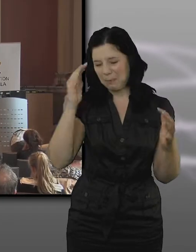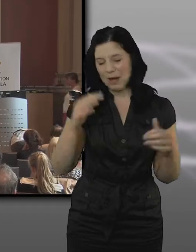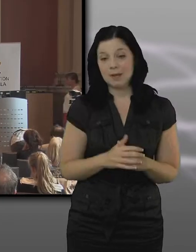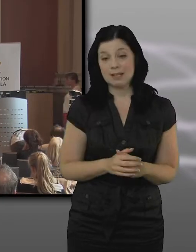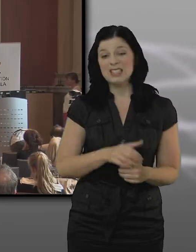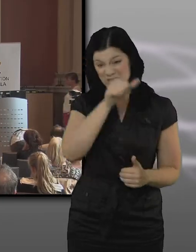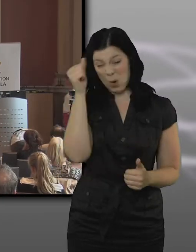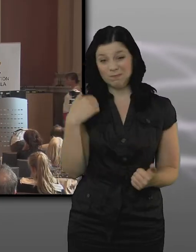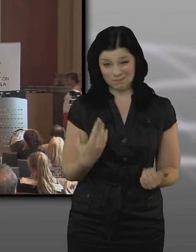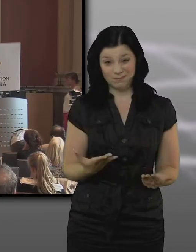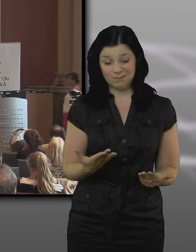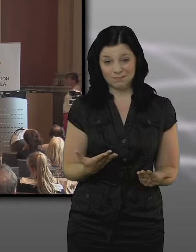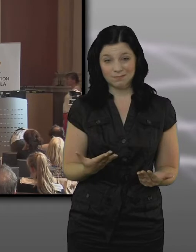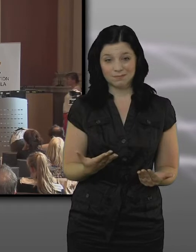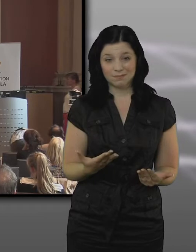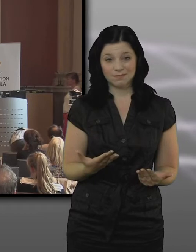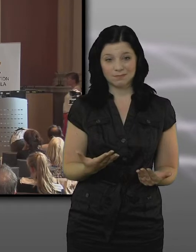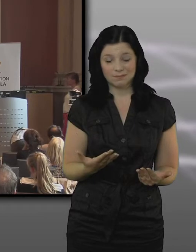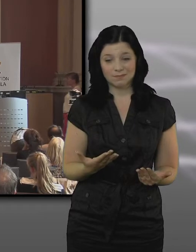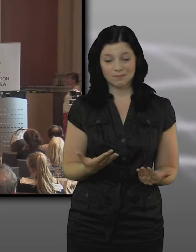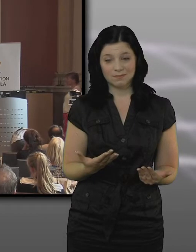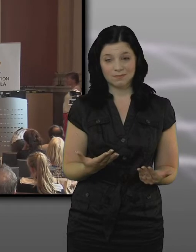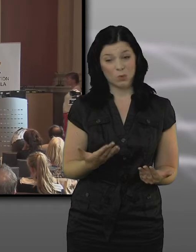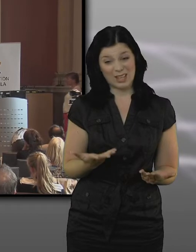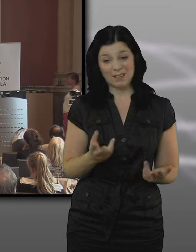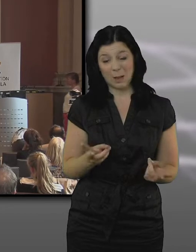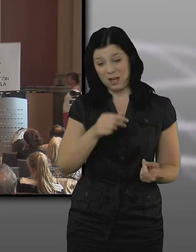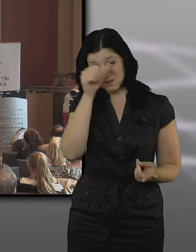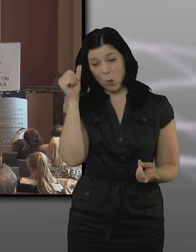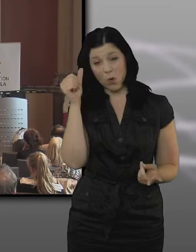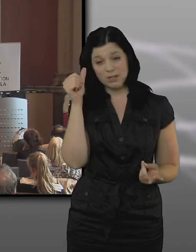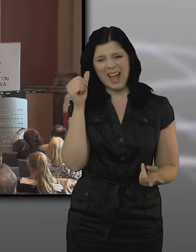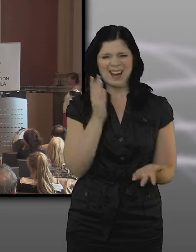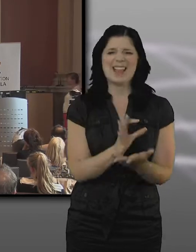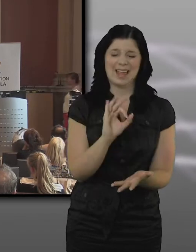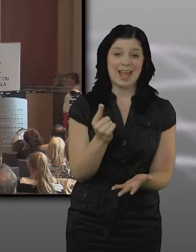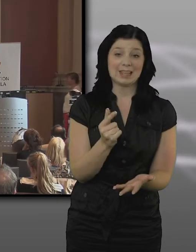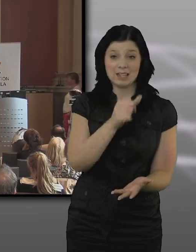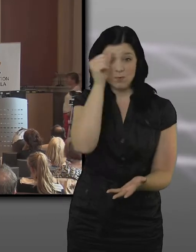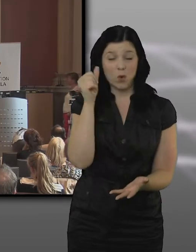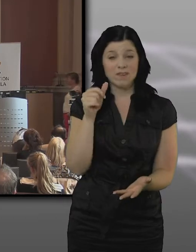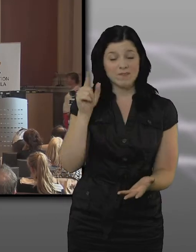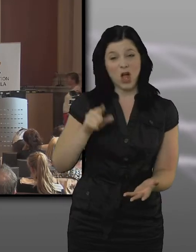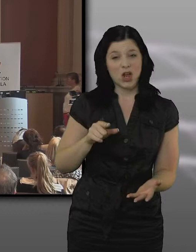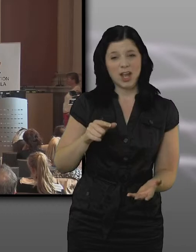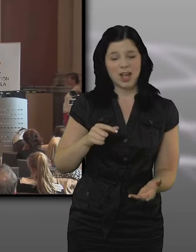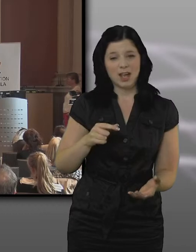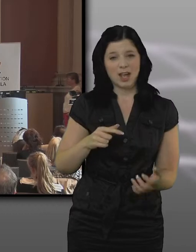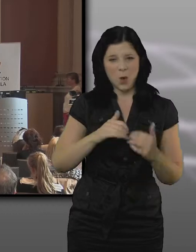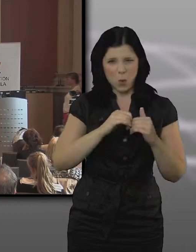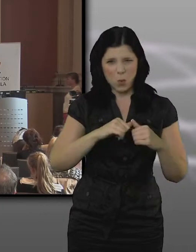var precis det som är svårt faktiskt. Alltså rättighetsgrejer, det är lika svårt som en skilsmässa. Det är